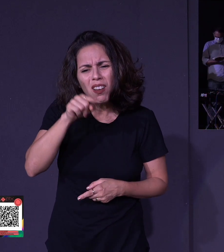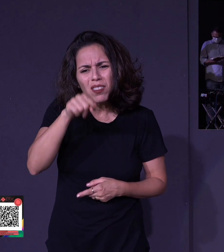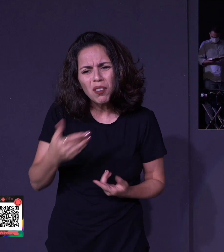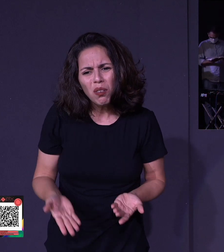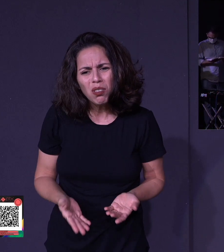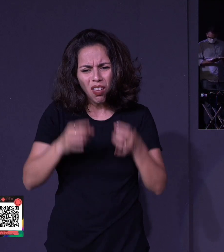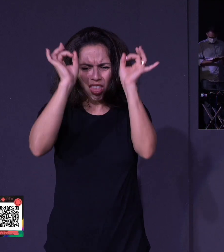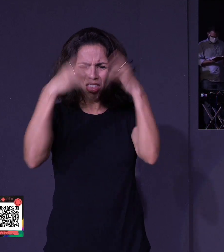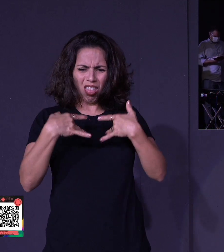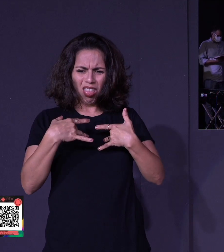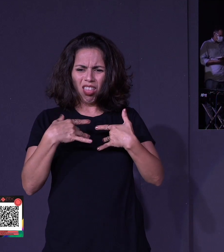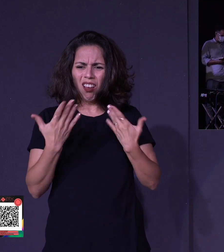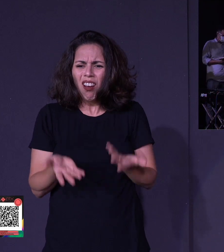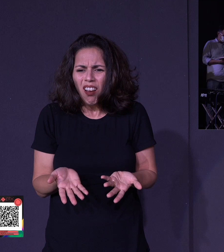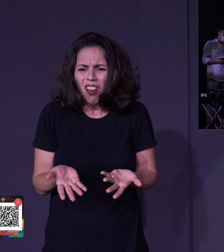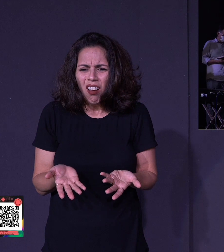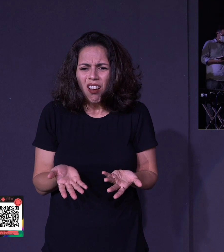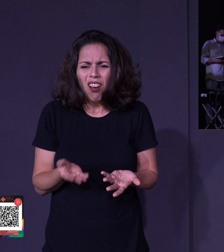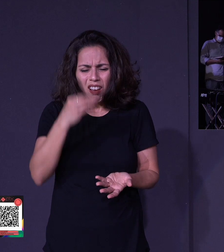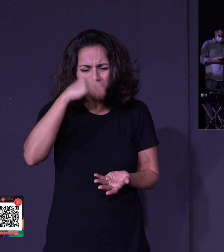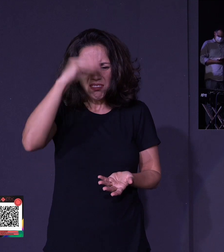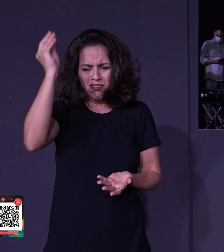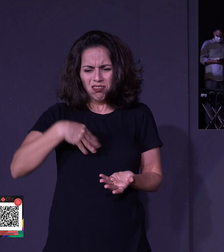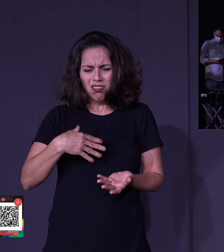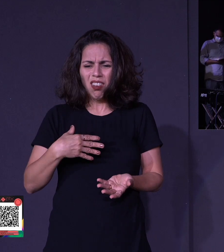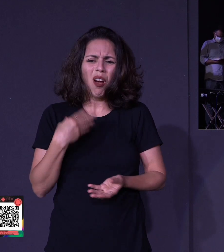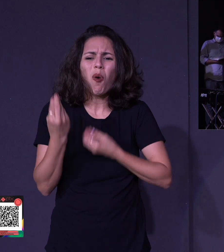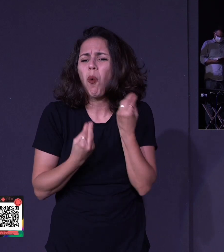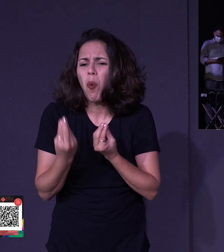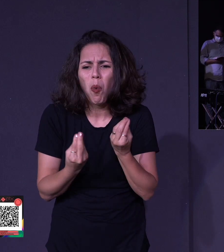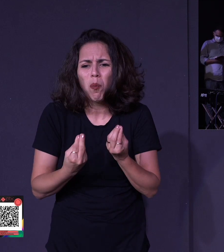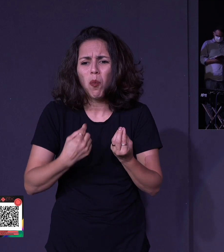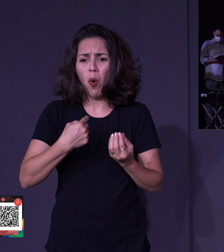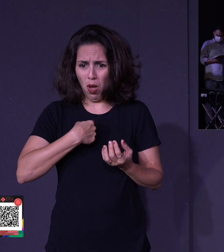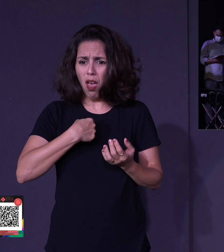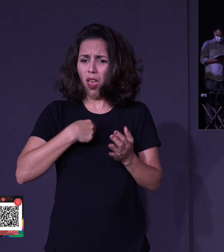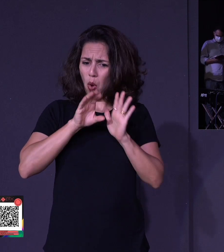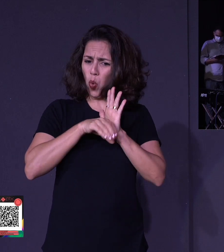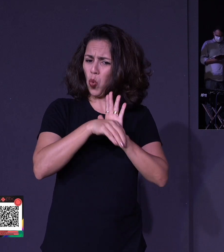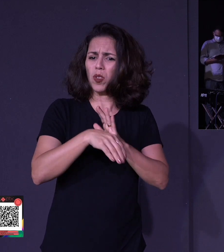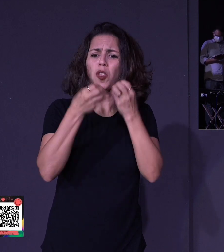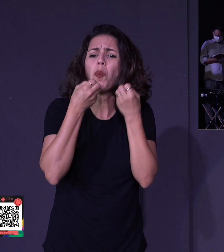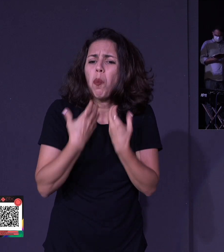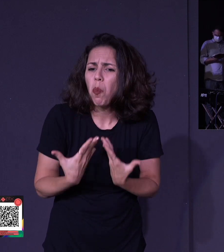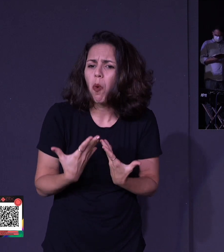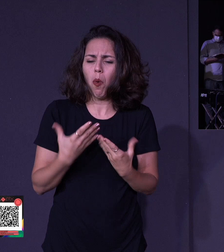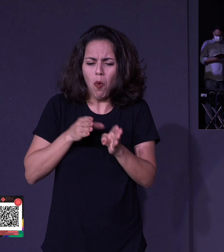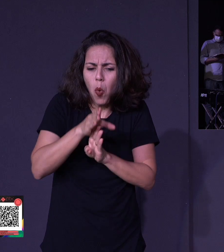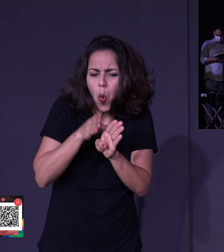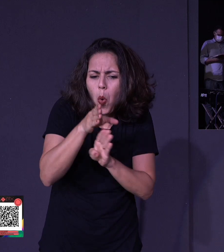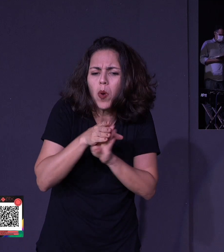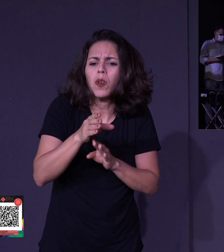estendi minha mão. Visto que desprezaram totalmente o meu conselho e não quiseram aceitar a minha repreensão. Eu, da minha parte,